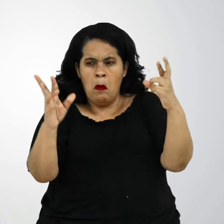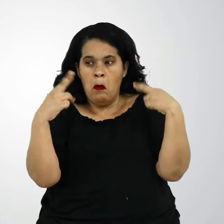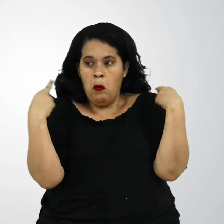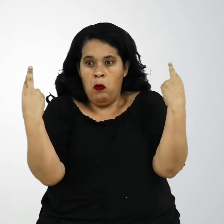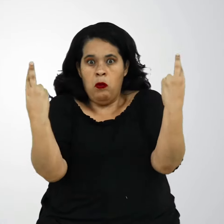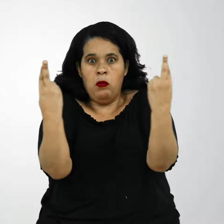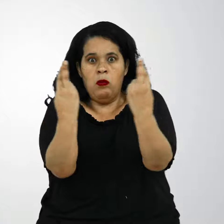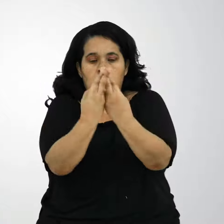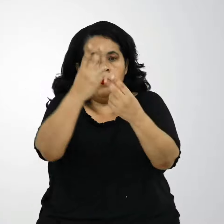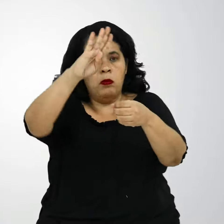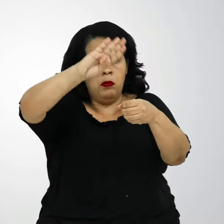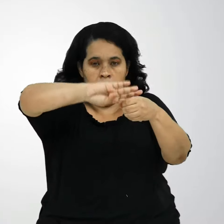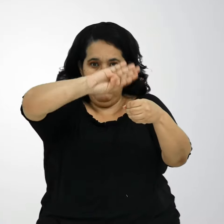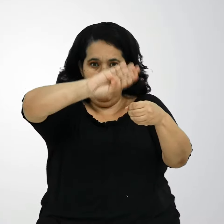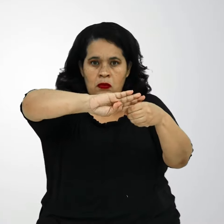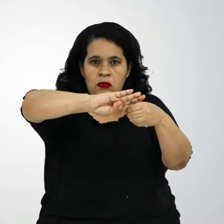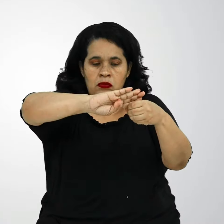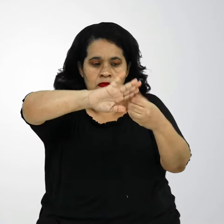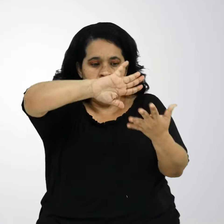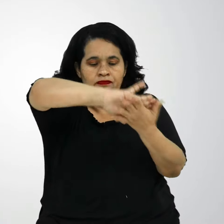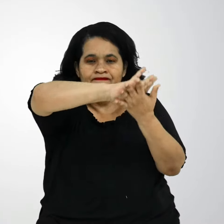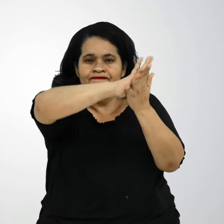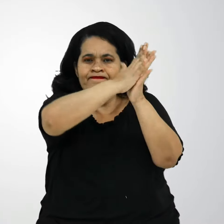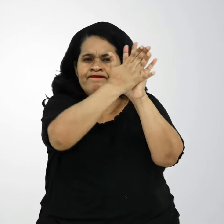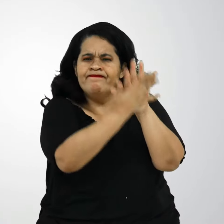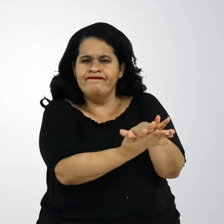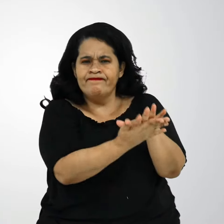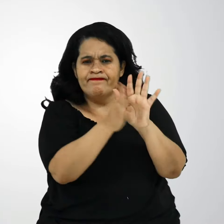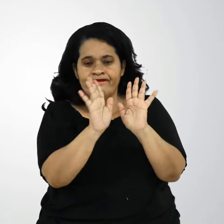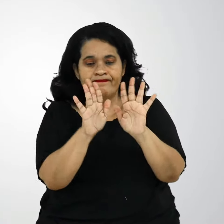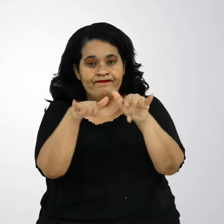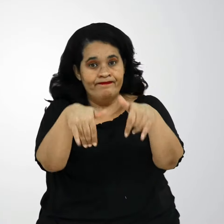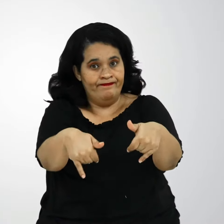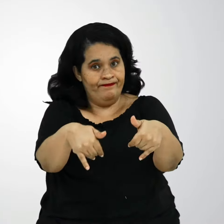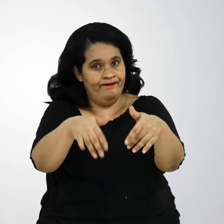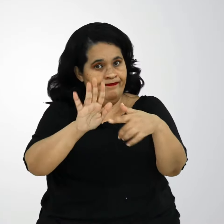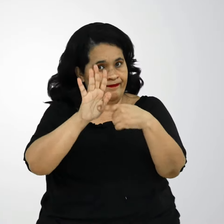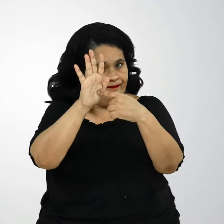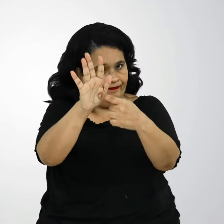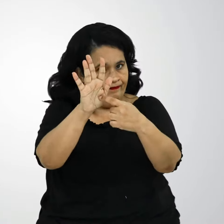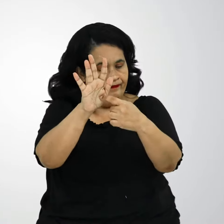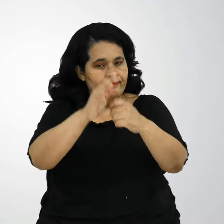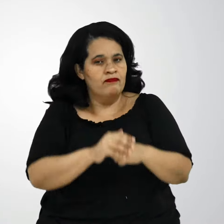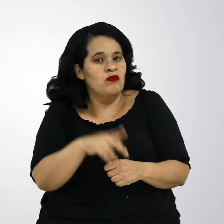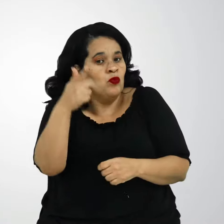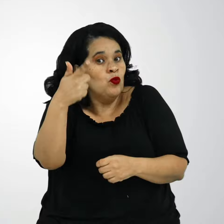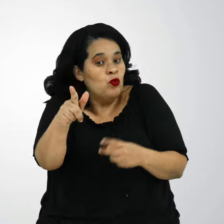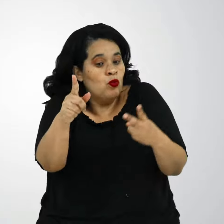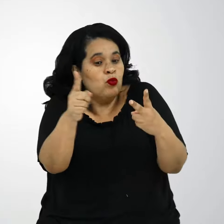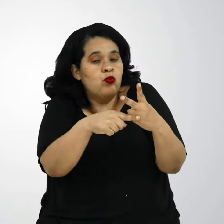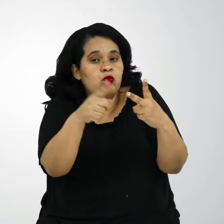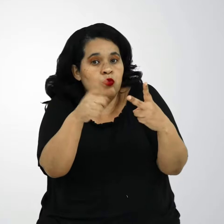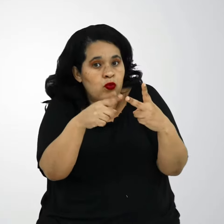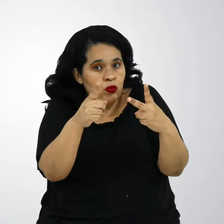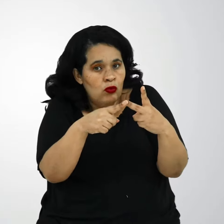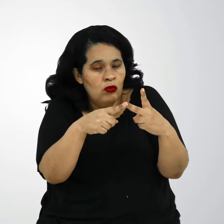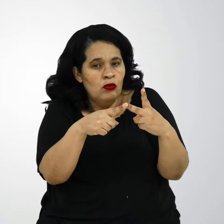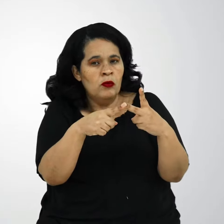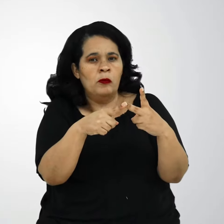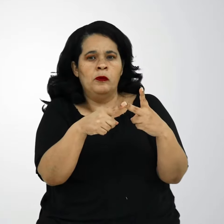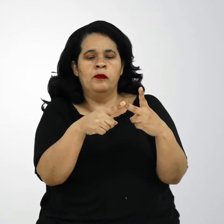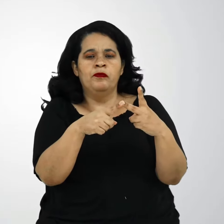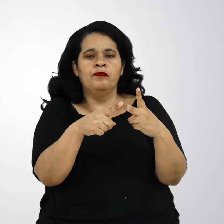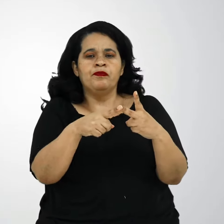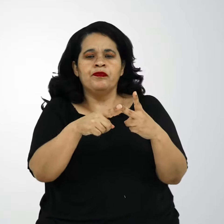destruída. Isso era o primeiro sinal do fim do cativeiro babilônico. E o segundo sinal é